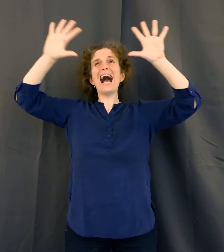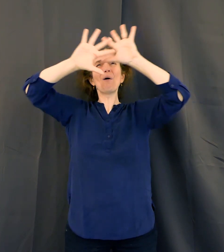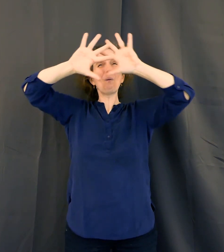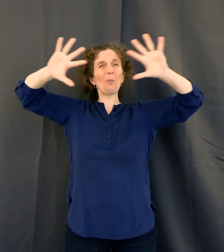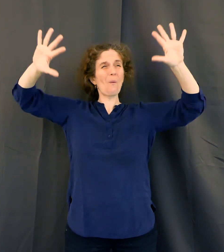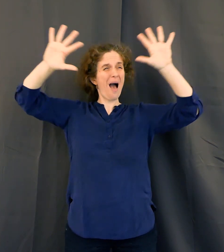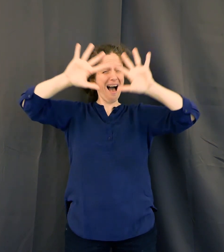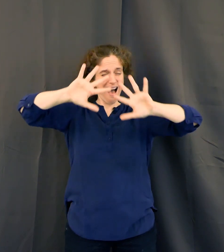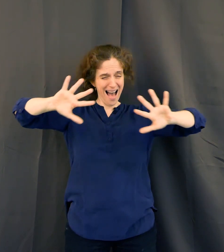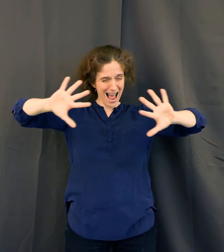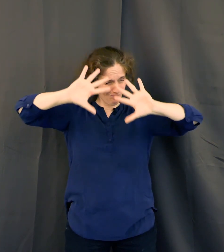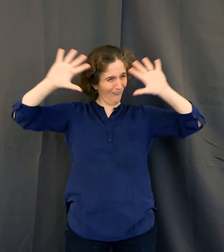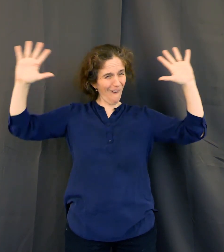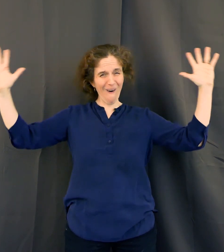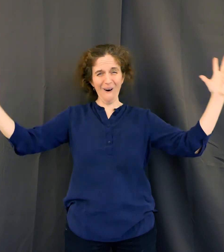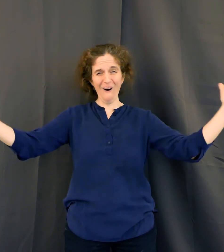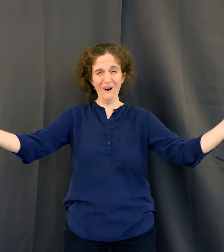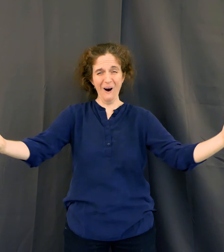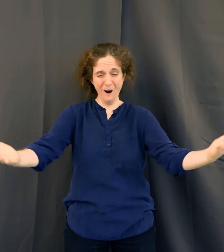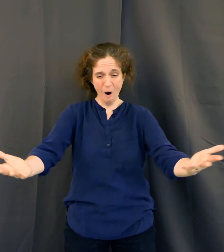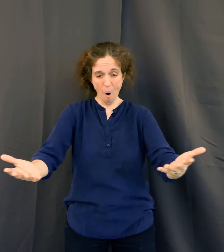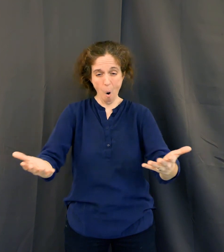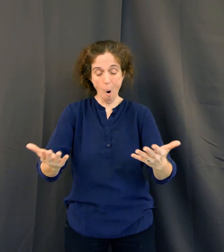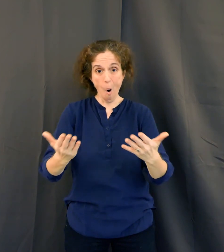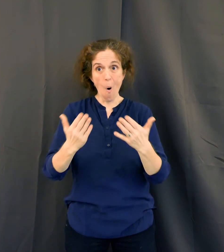Dans les moindres recoins, il est recouvert de fils d'araignées.